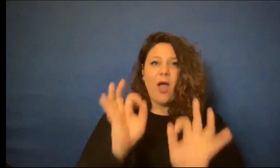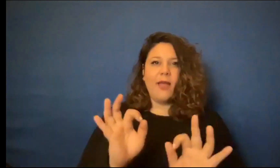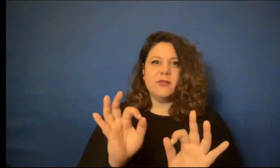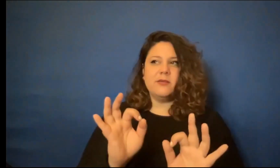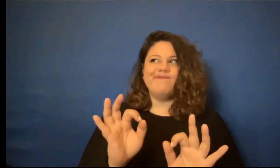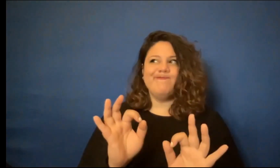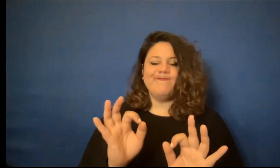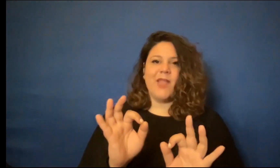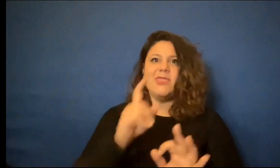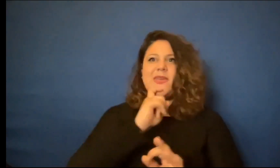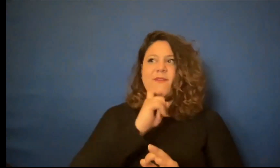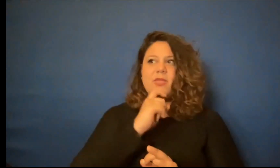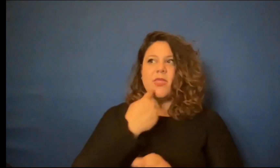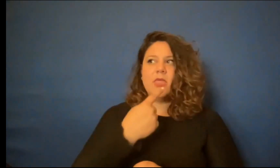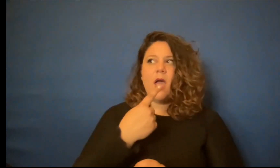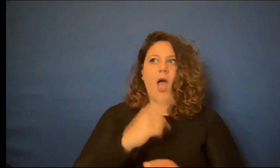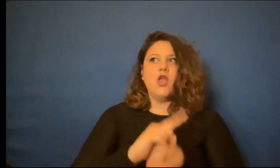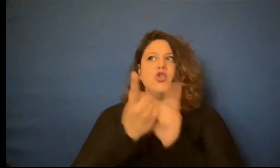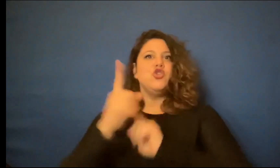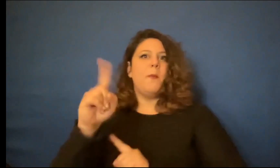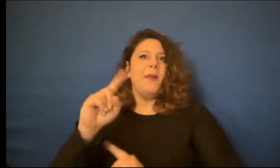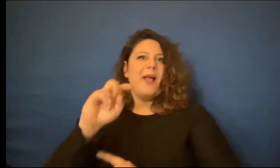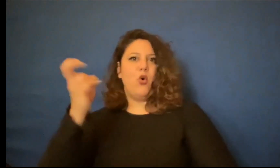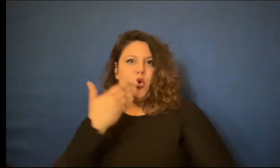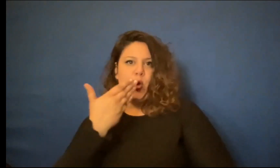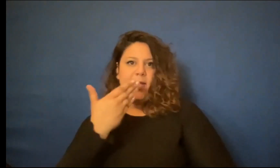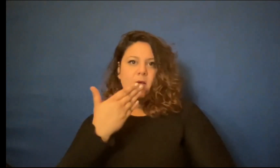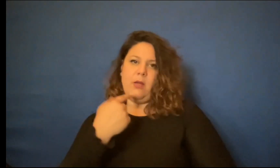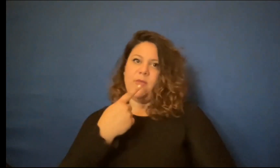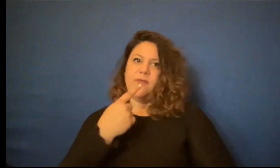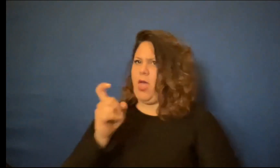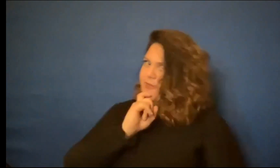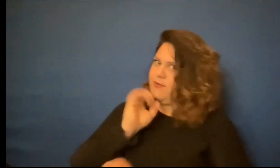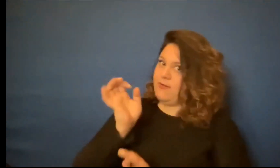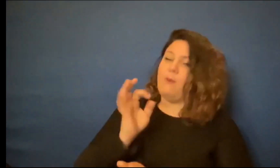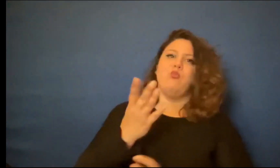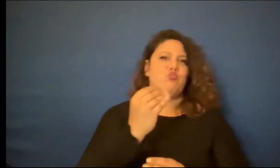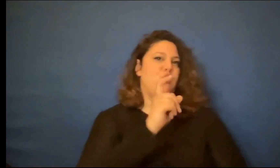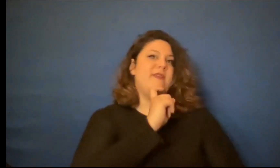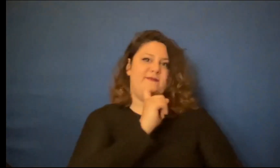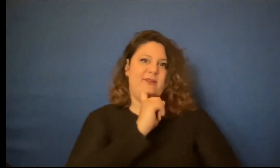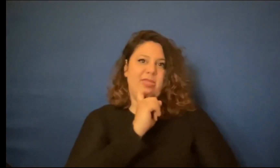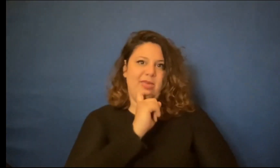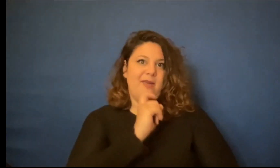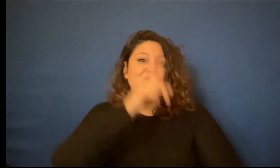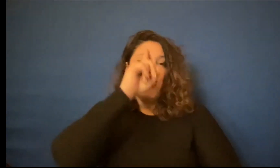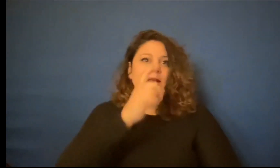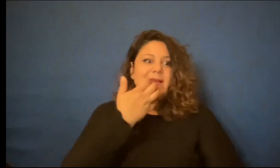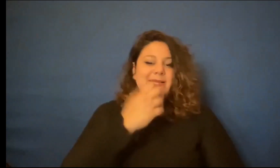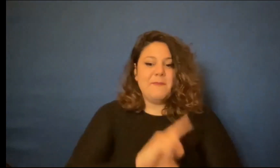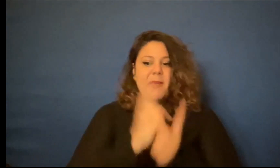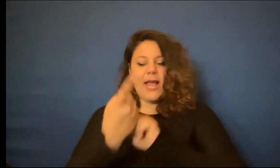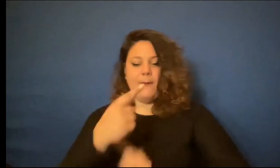cuestión difícil, ¿eh? Es Uf, difícil es- plantearlo. es muy difícil, porque nadie te garantiza que vayas a estar mejor, pero a su